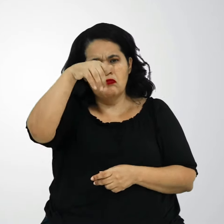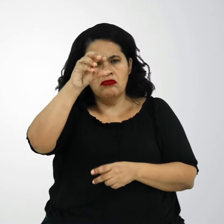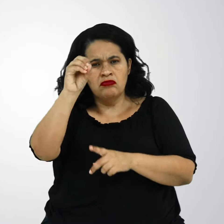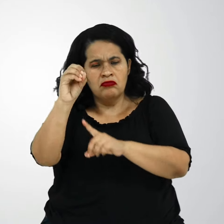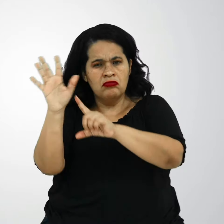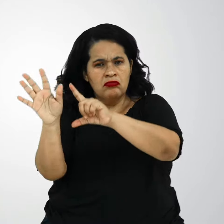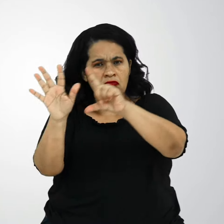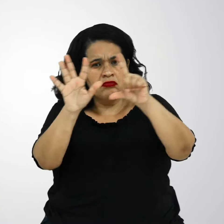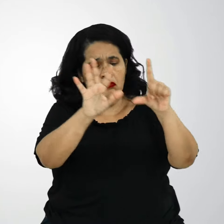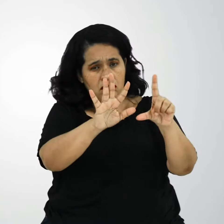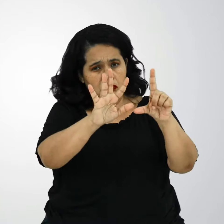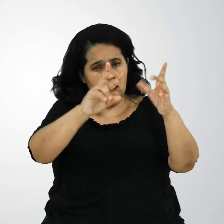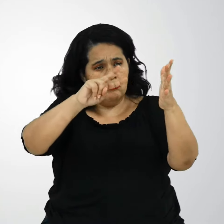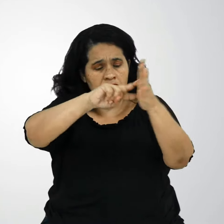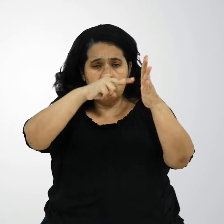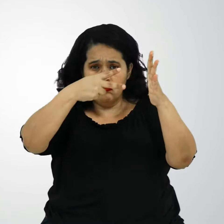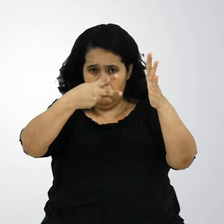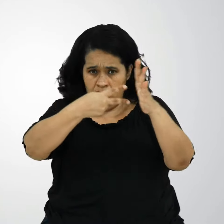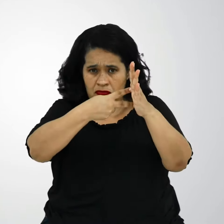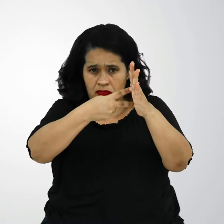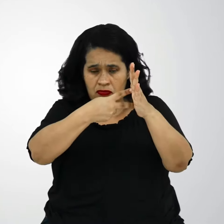verdade, refere-se a